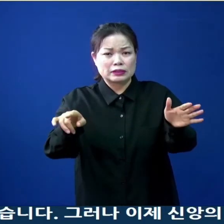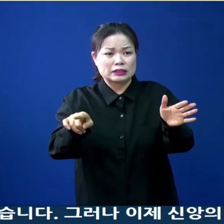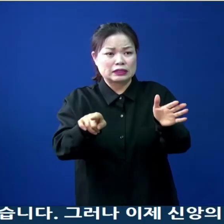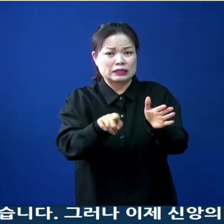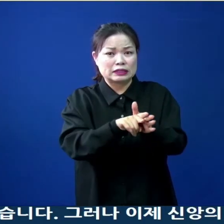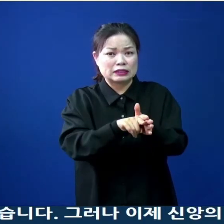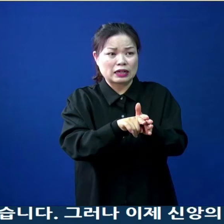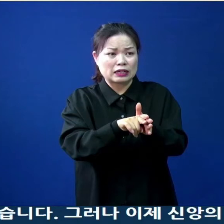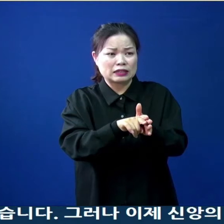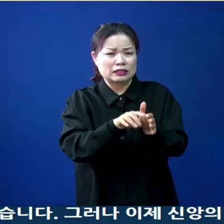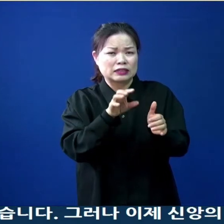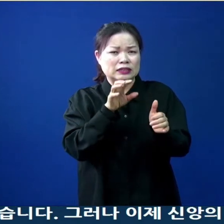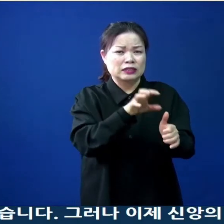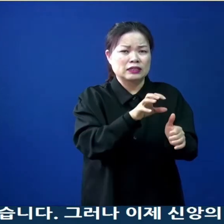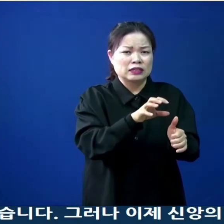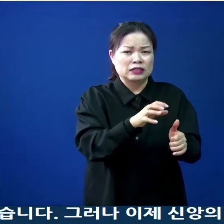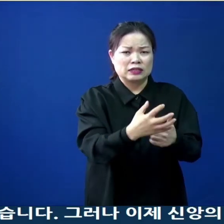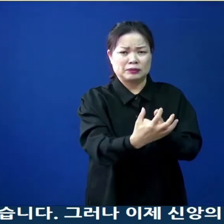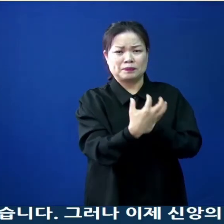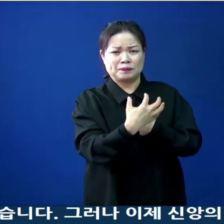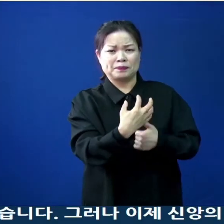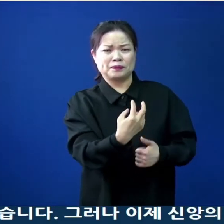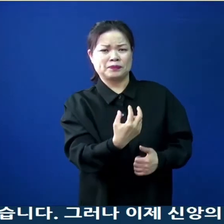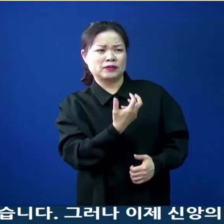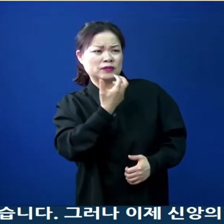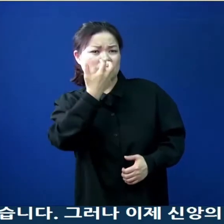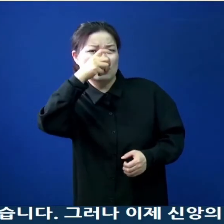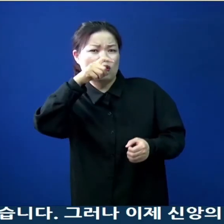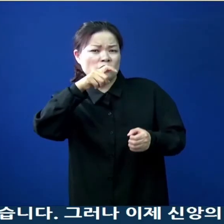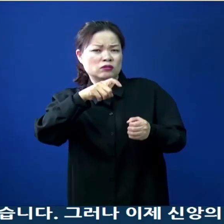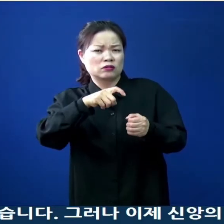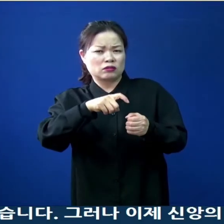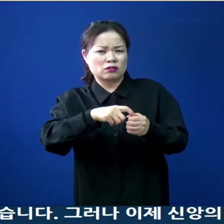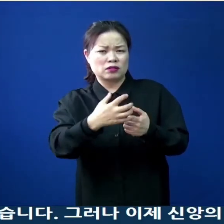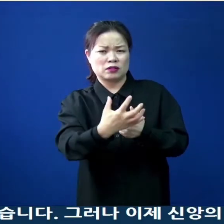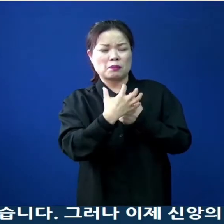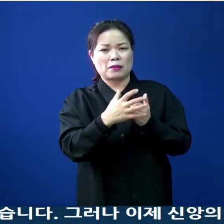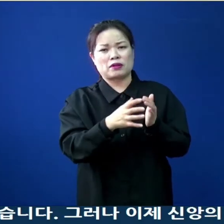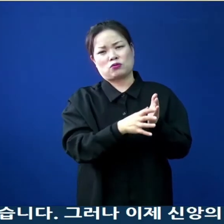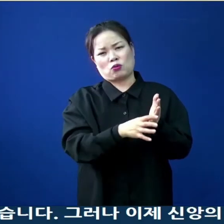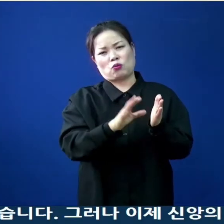위협하고 영적인 생명을 위협하는 도구가 될 수 있습니다.